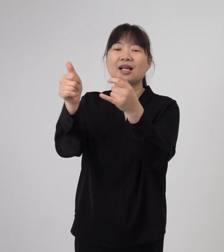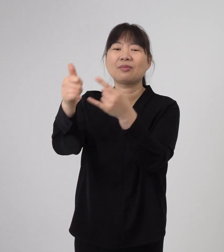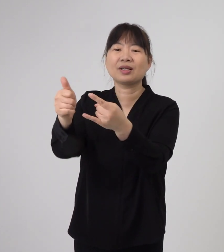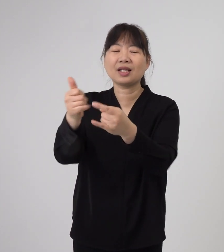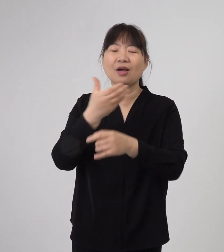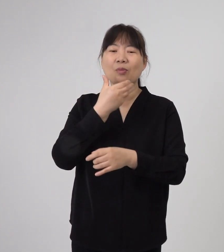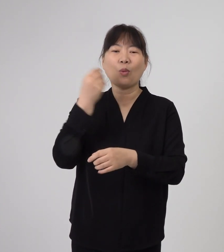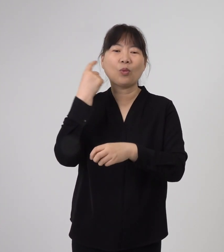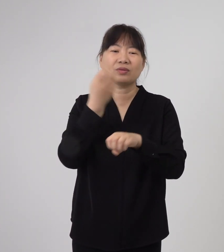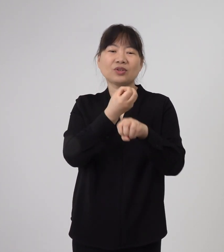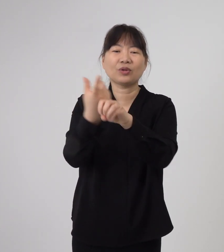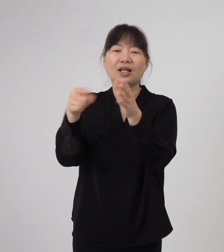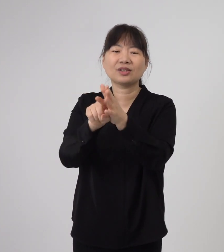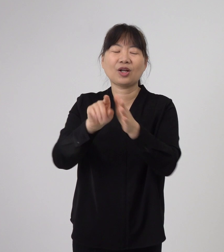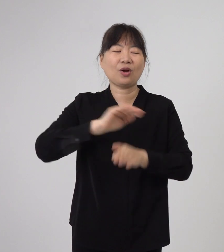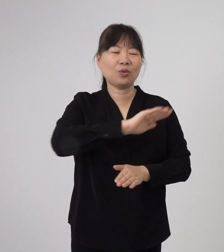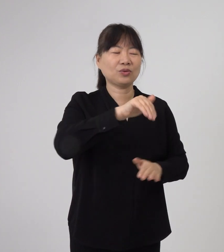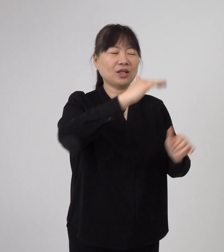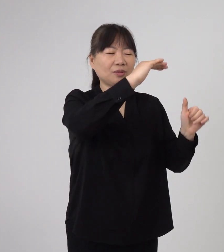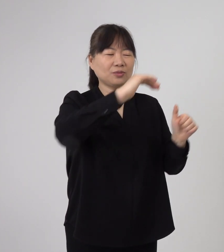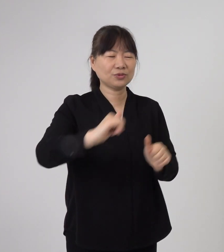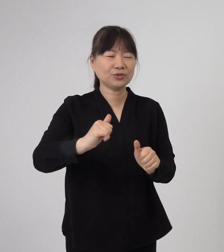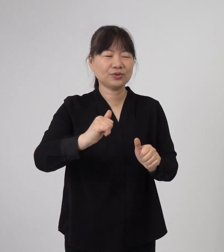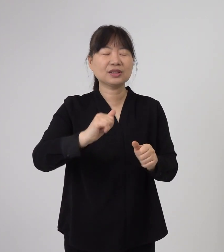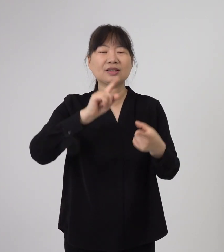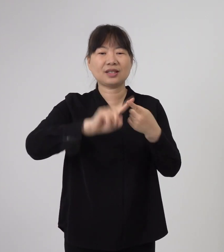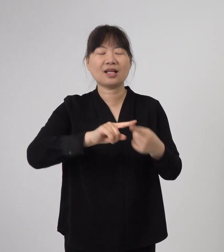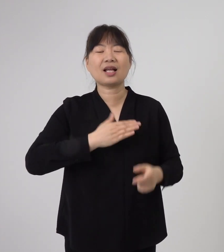전하라고 우리를 부르신 줄로 뭐함이로라?